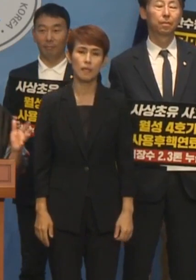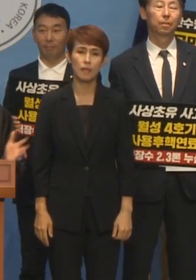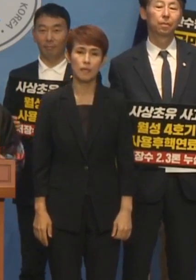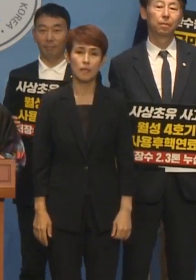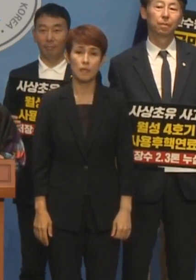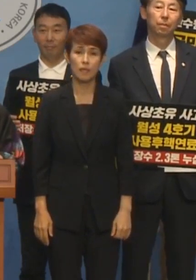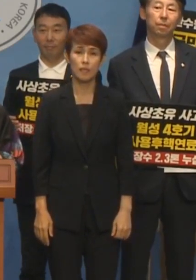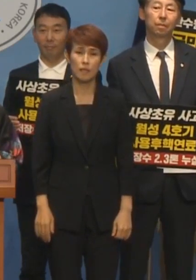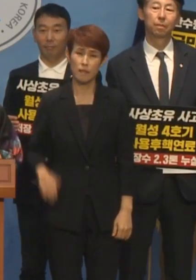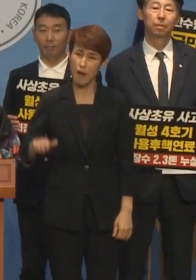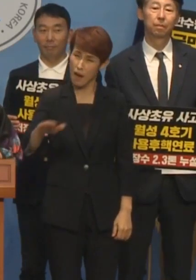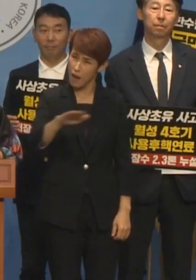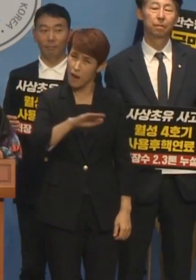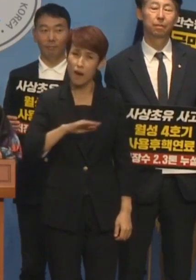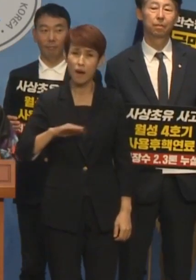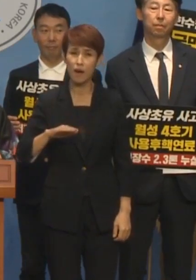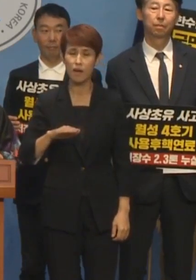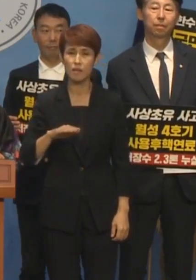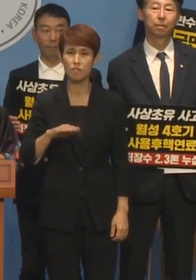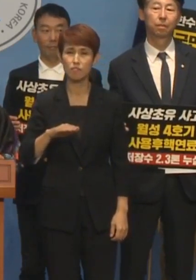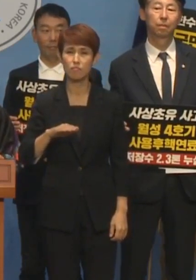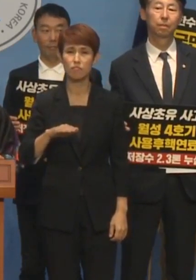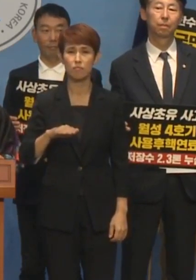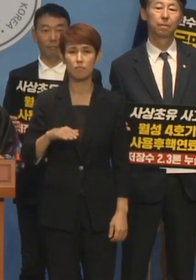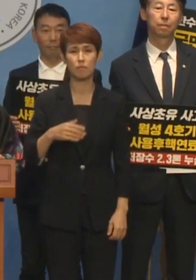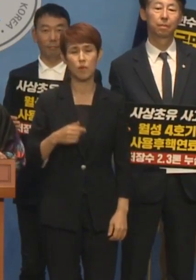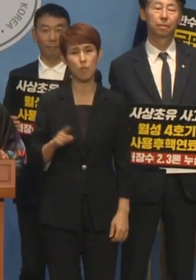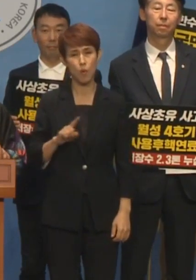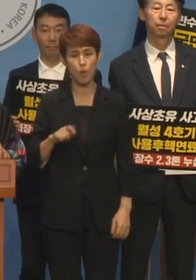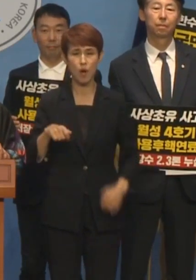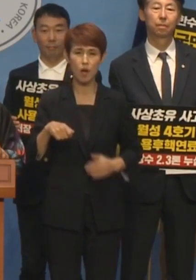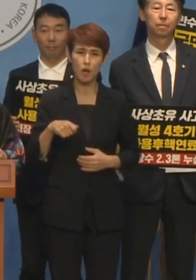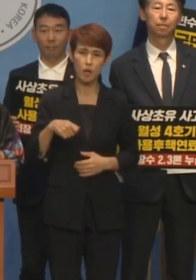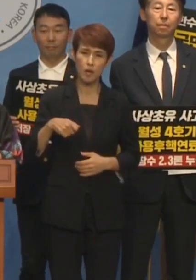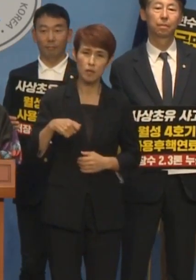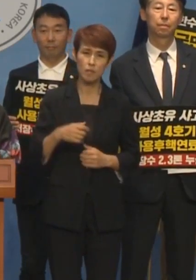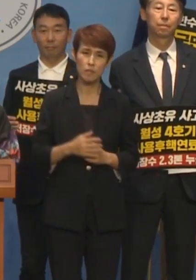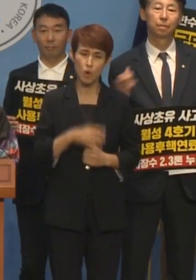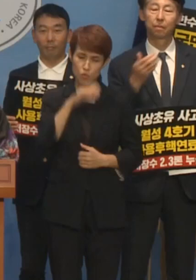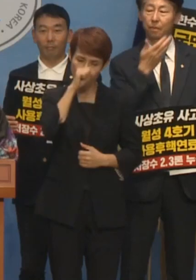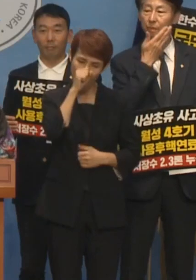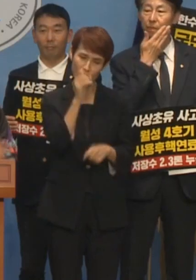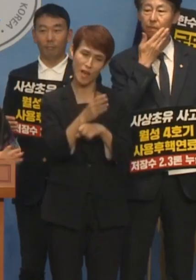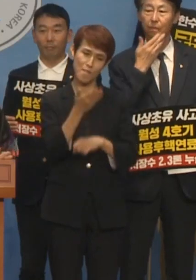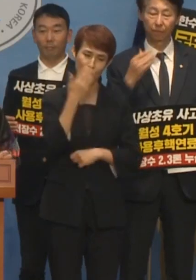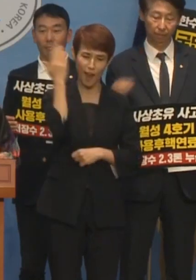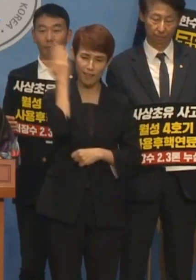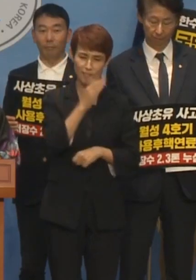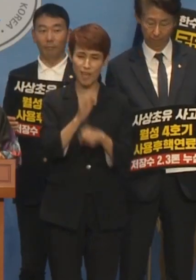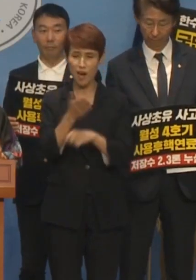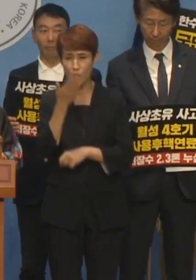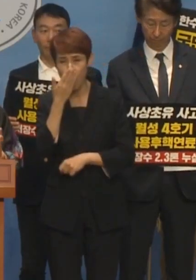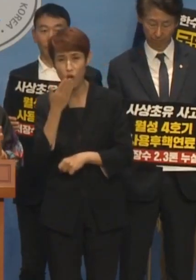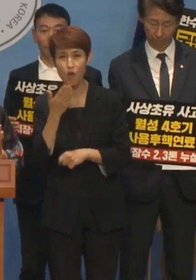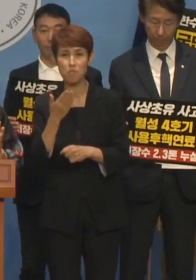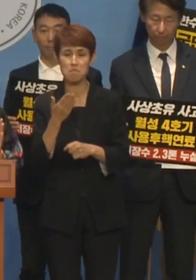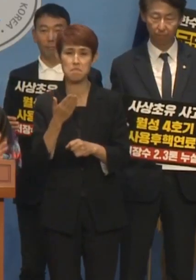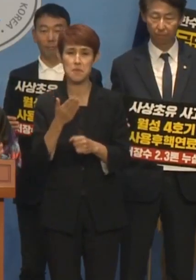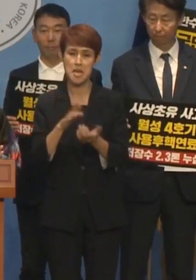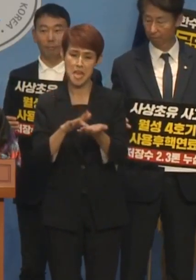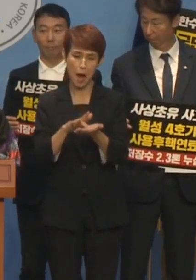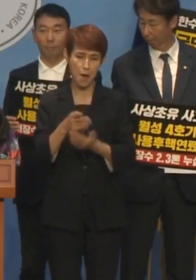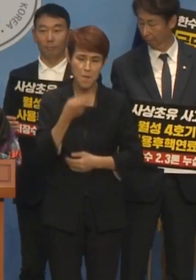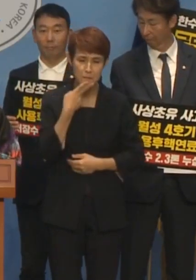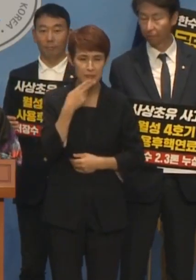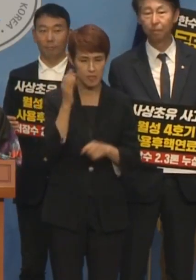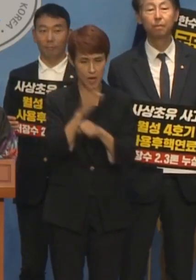누구라도 다 요사이 집에 가면 먹거리 하나라도 좋은 거 사 먹고 깨끗한 거 농약 안 치고 좋은 거